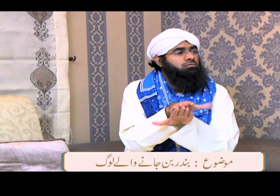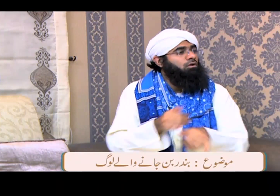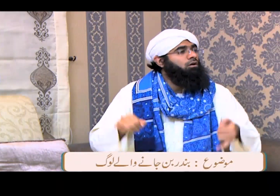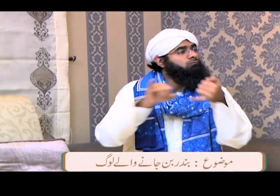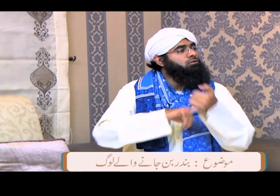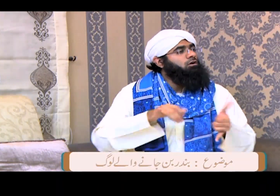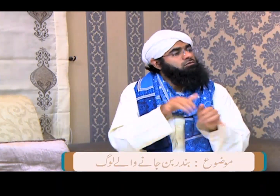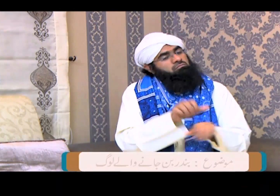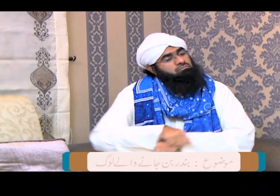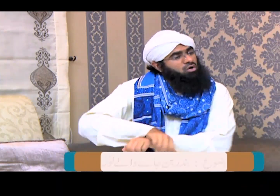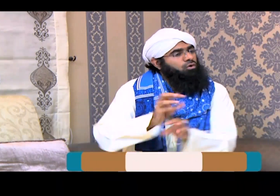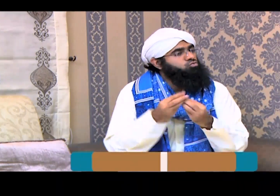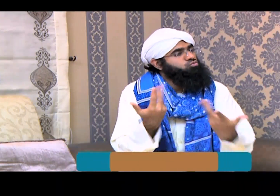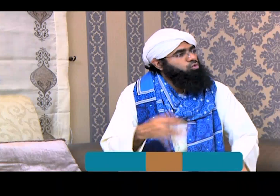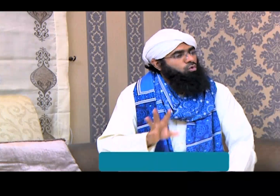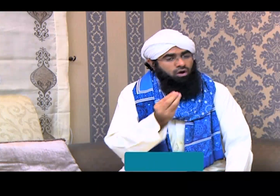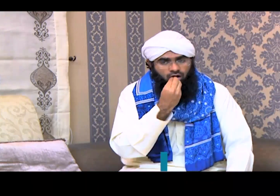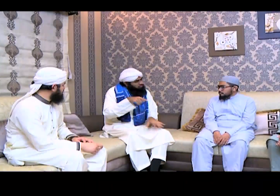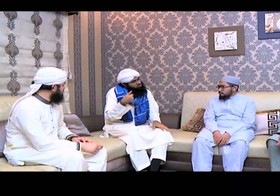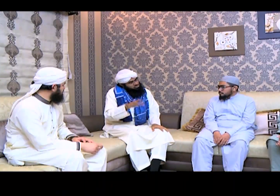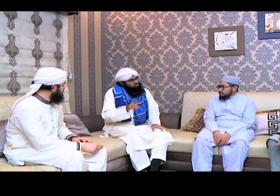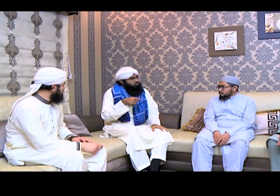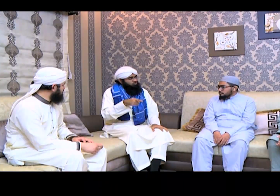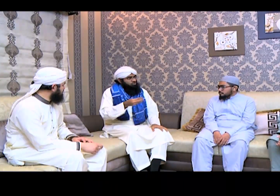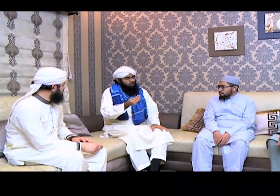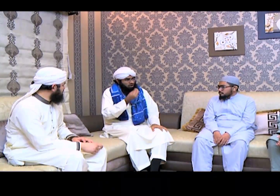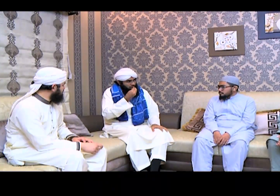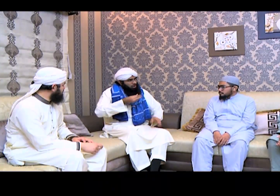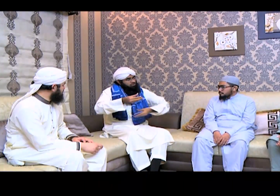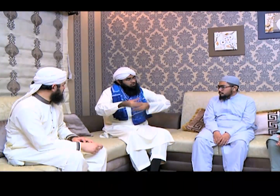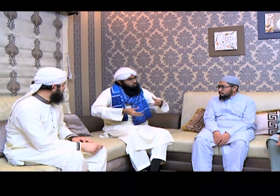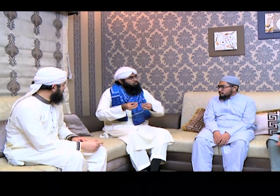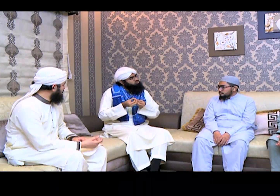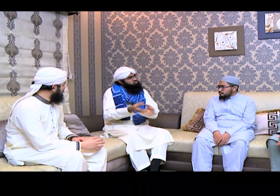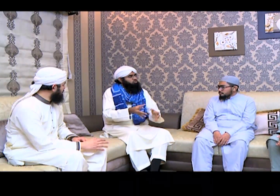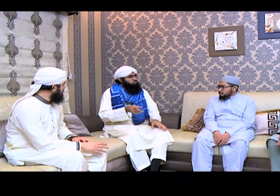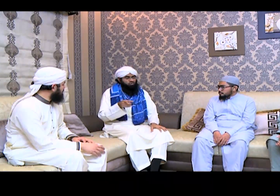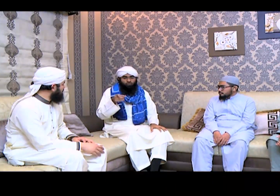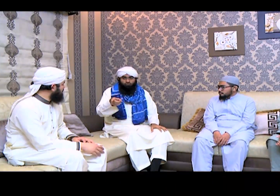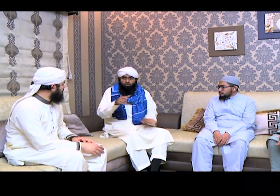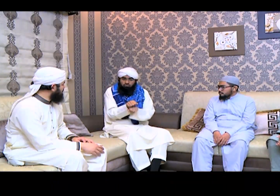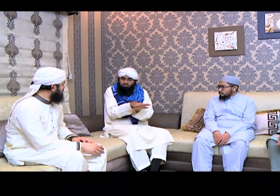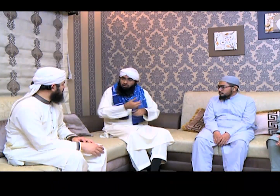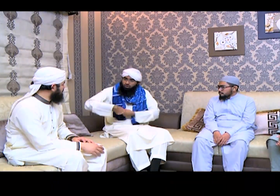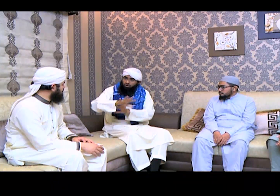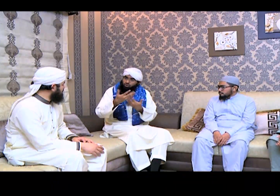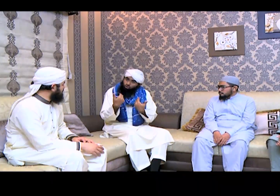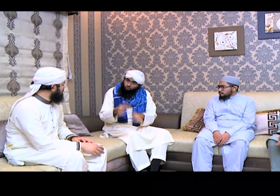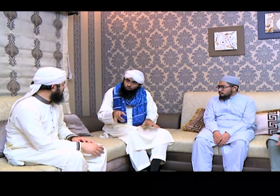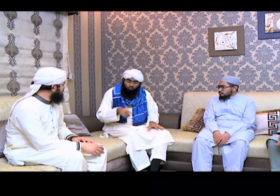شکار کیا، اسے کھایا اور بیچا۔ جب نافرمانوں نے منع کرنے کے باوجود شکار کر لیا تو منع کرنے والے گروہ نے کہا